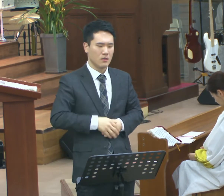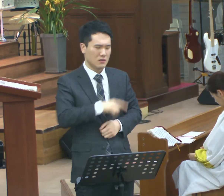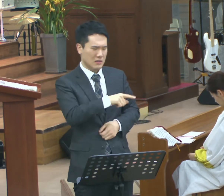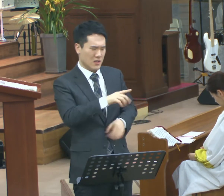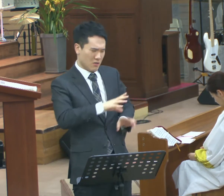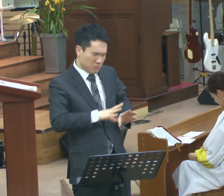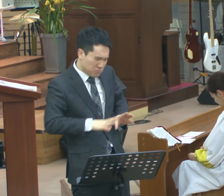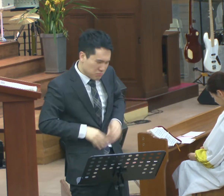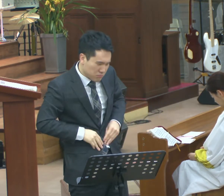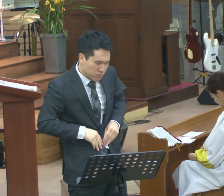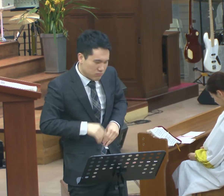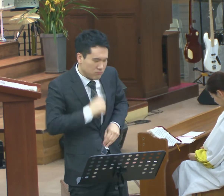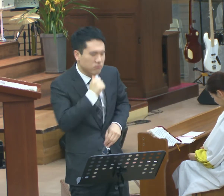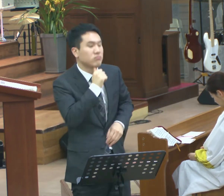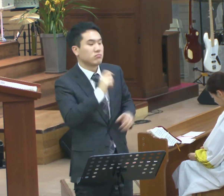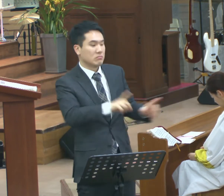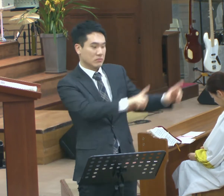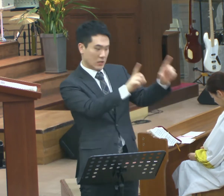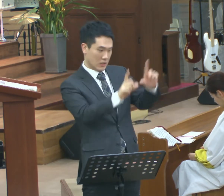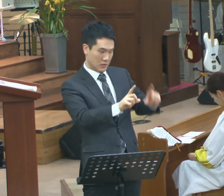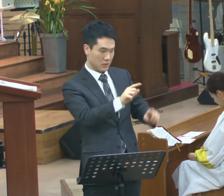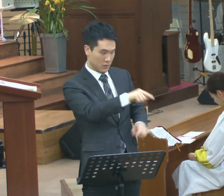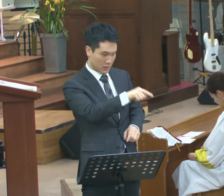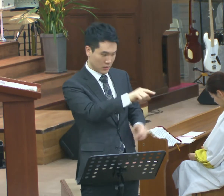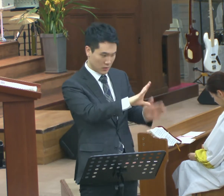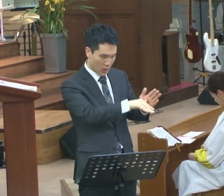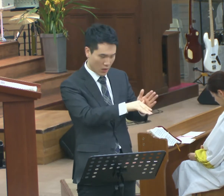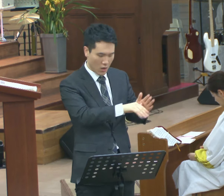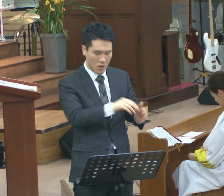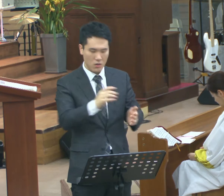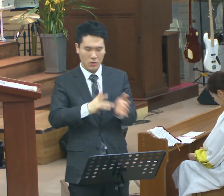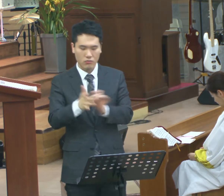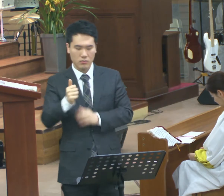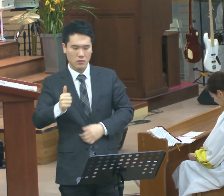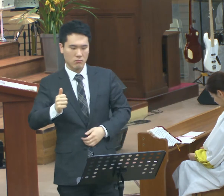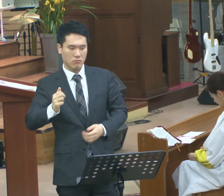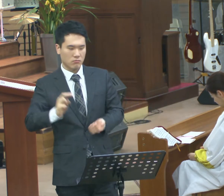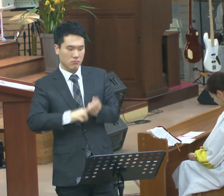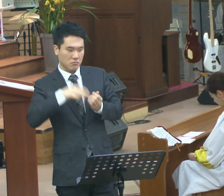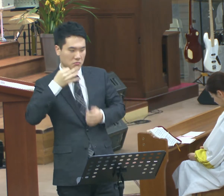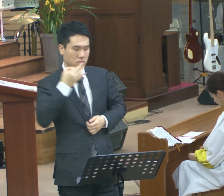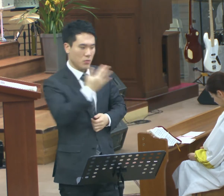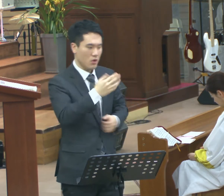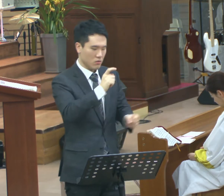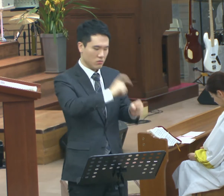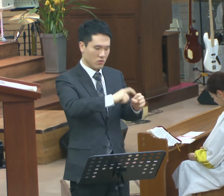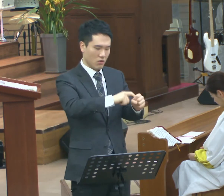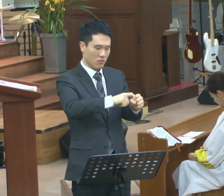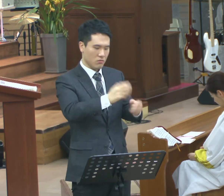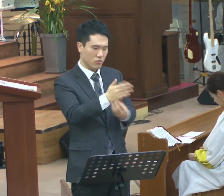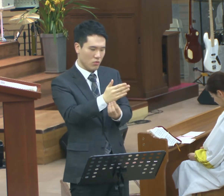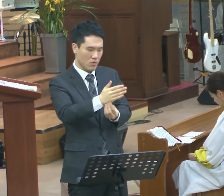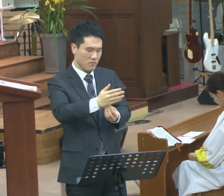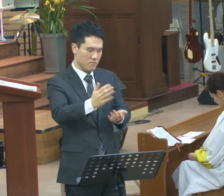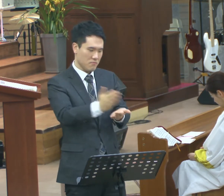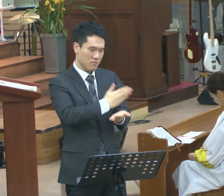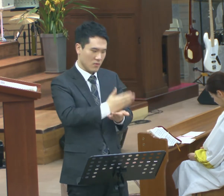이런 양식을 먹이다니. 그러면서 움직임이 임금을 삼으려고 했다. 이런 말씀이 요한복음 6장에 기록되어